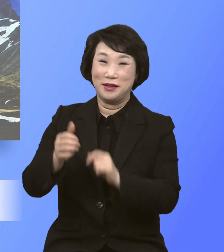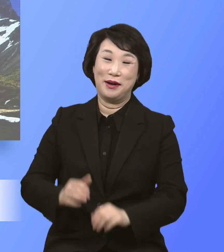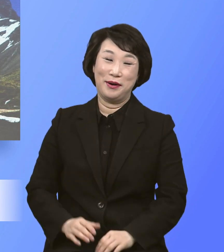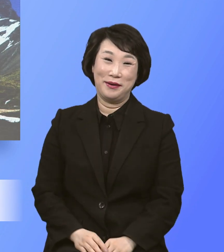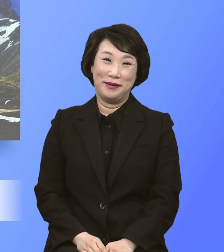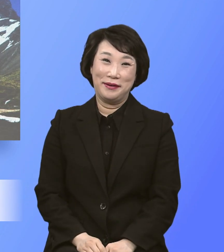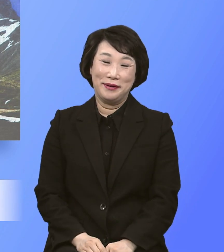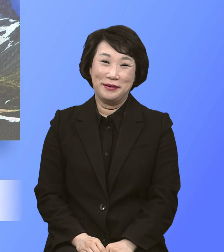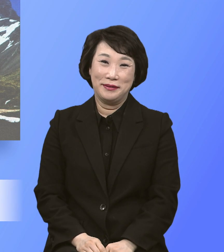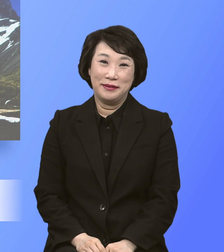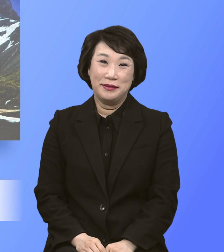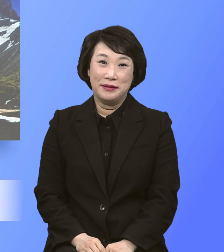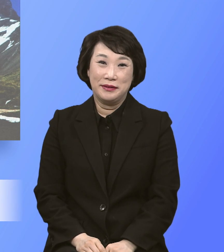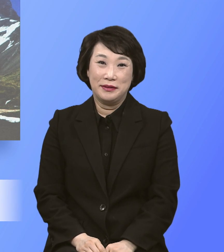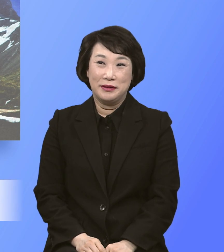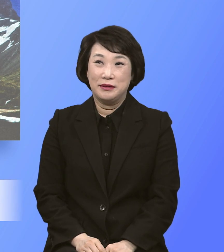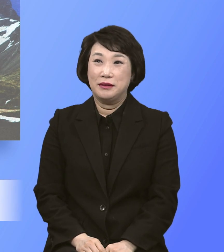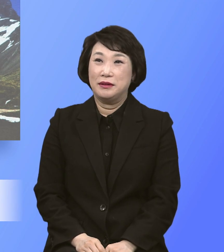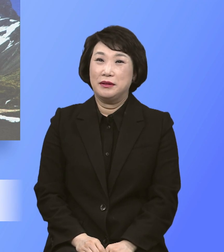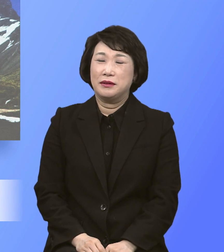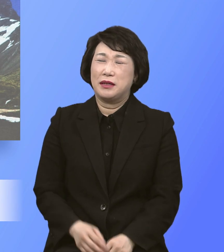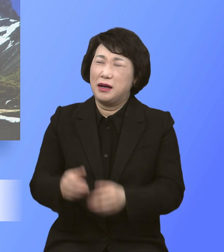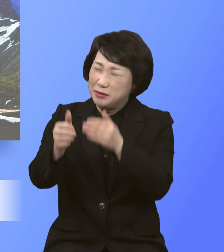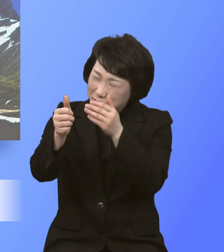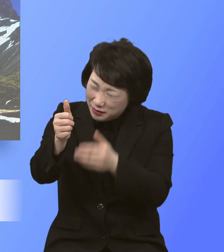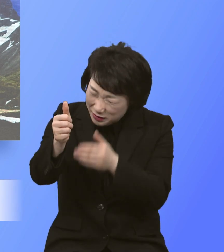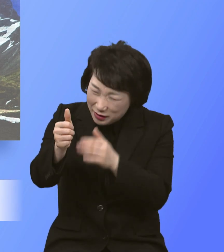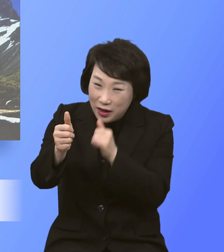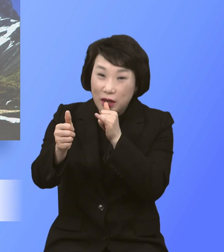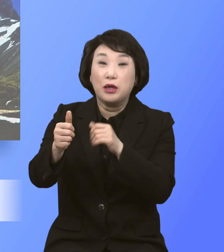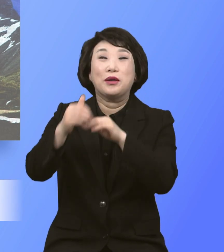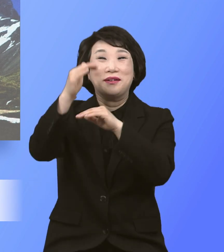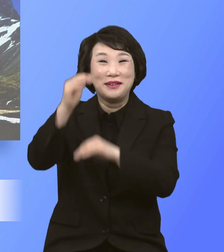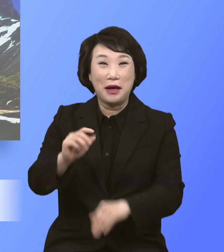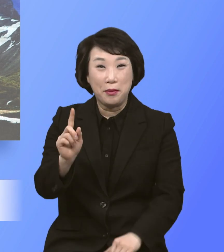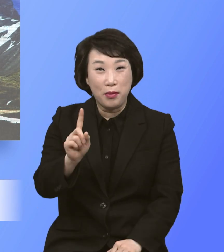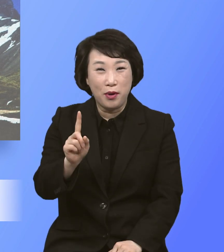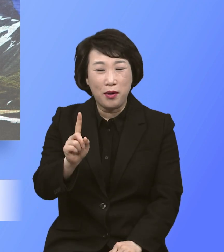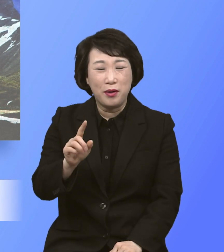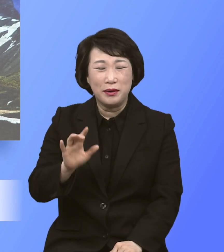간구했다고 그랬대. 저 간구했단 말은